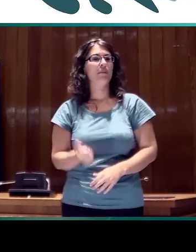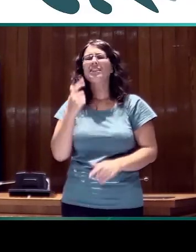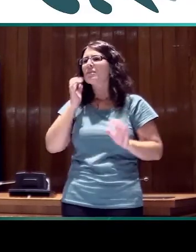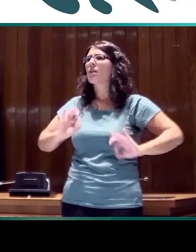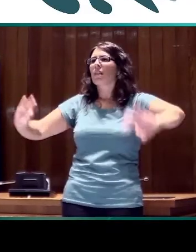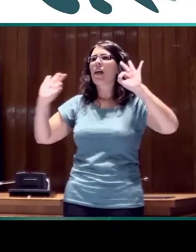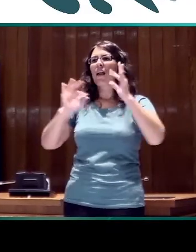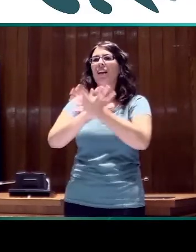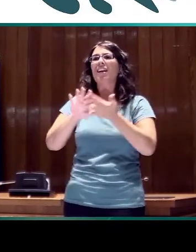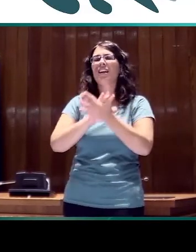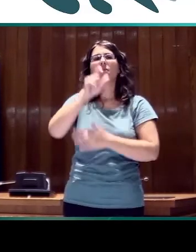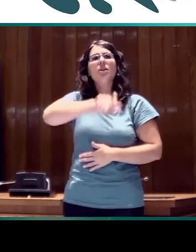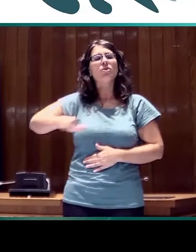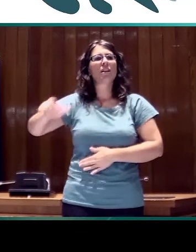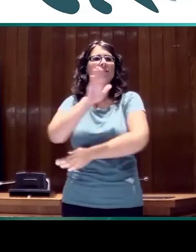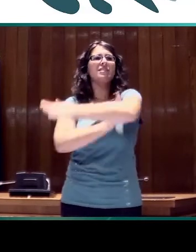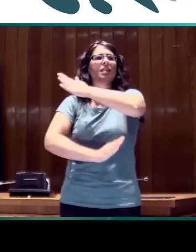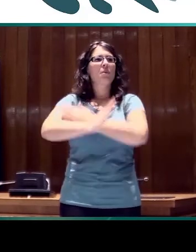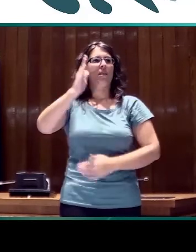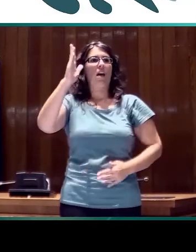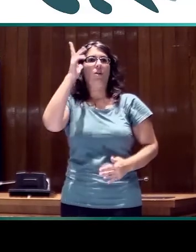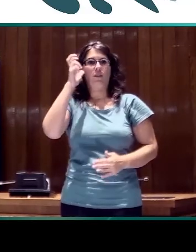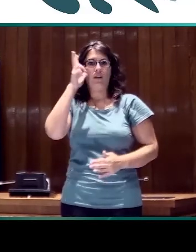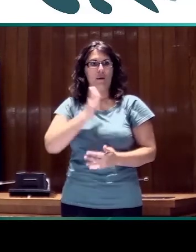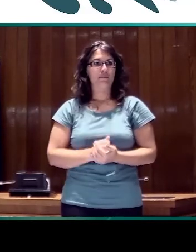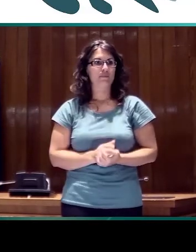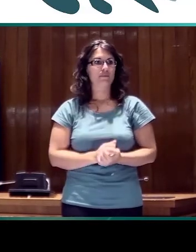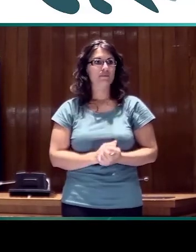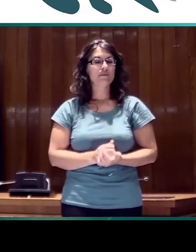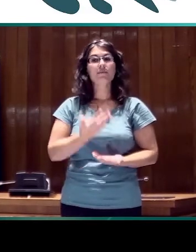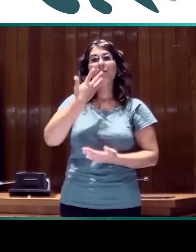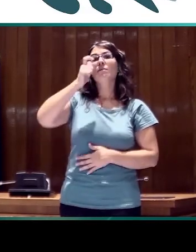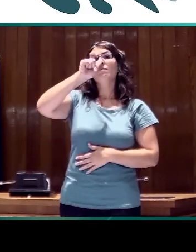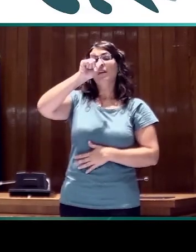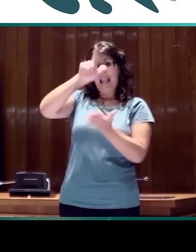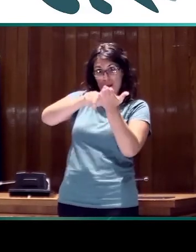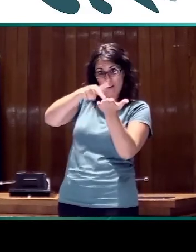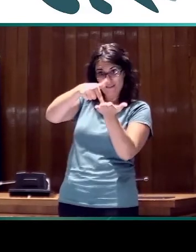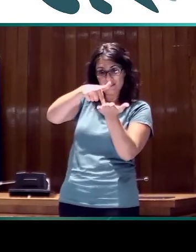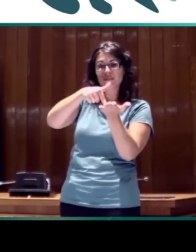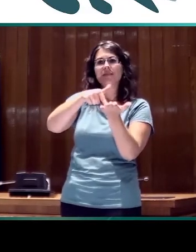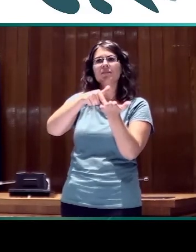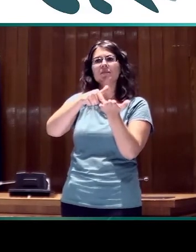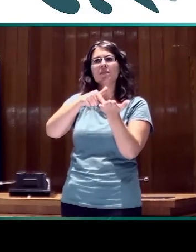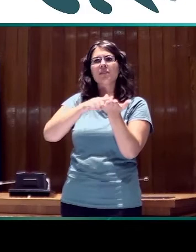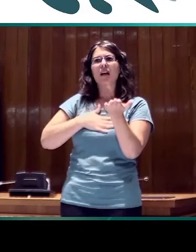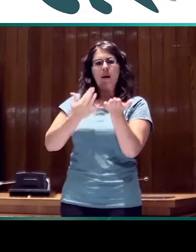con discapacidad auditiva la lengua es capaz precisamente de eliminar barreras